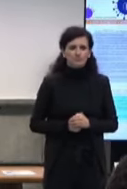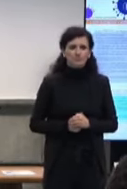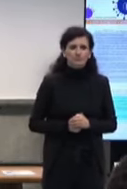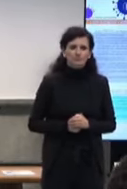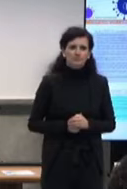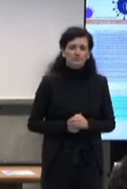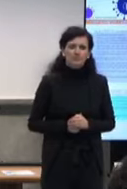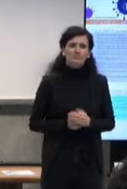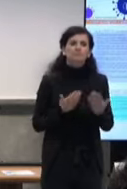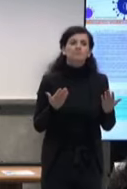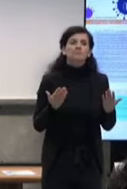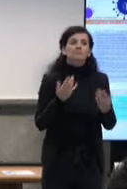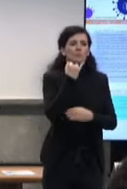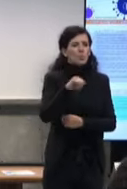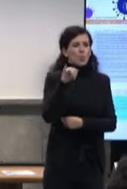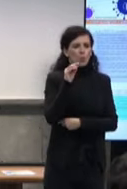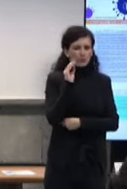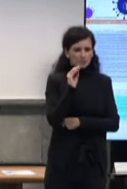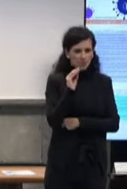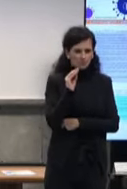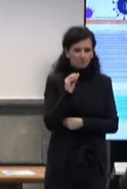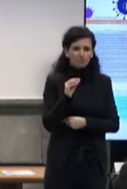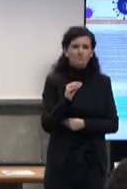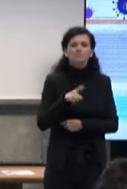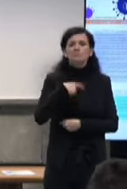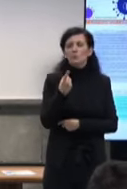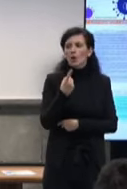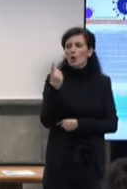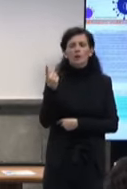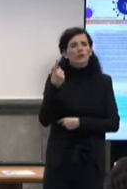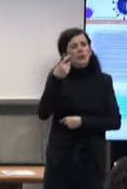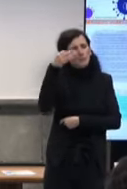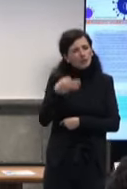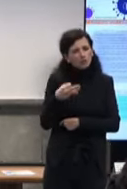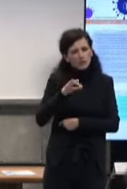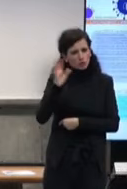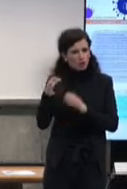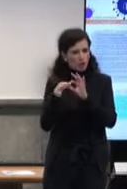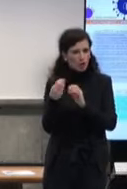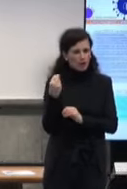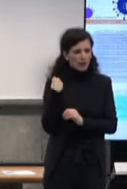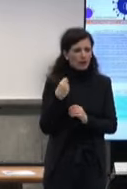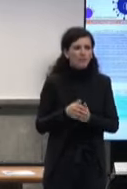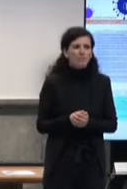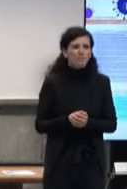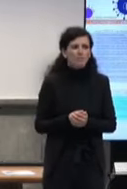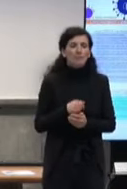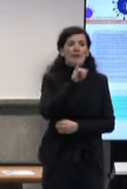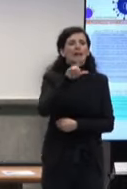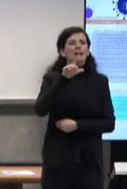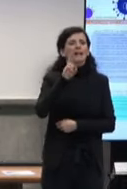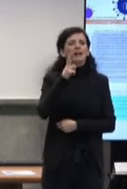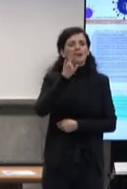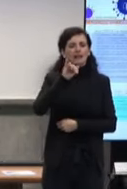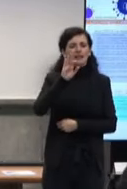allora l'ultima e poi c'è una precisazione che chiede il collega di angelo zaccone del riformista